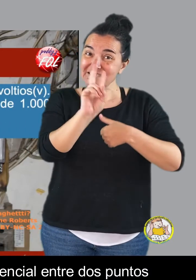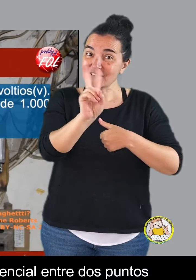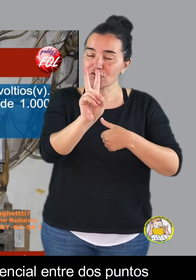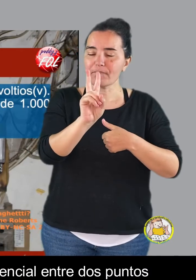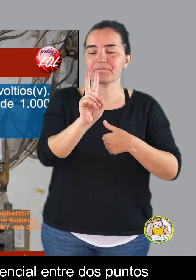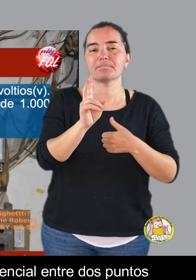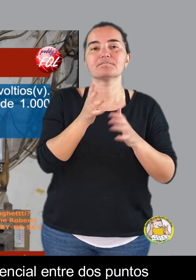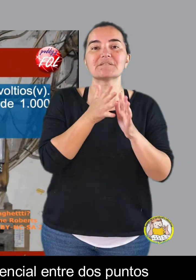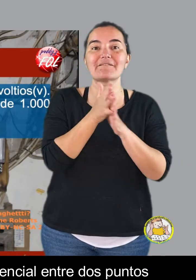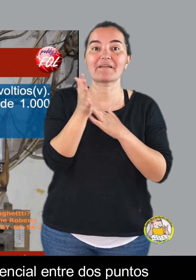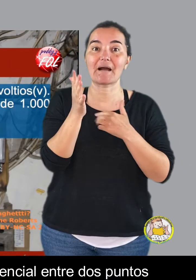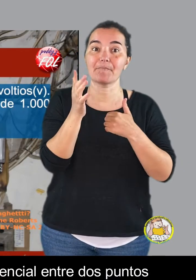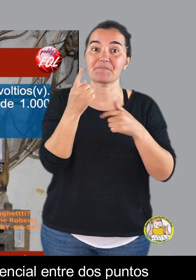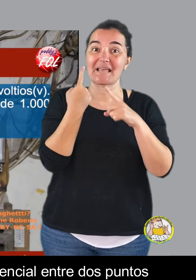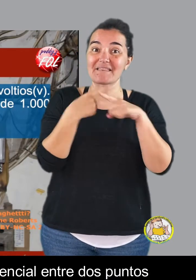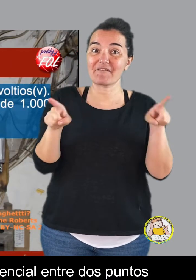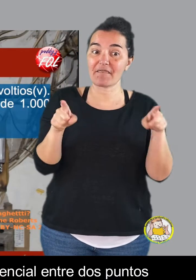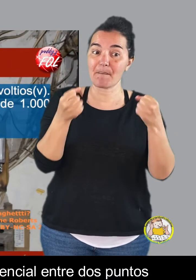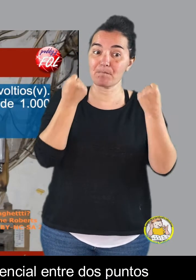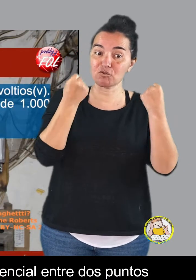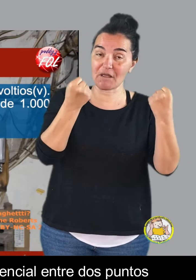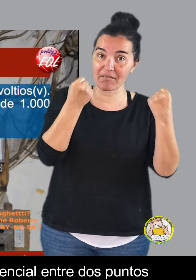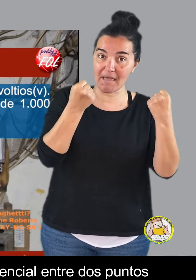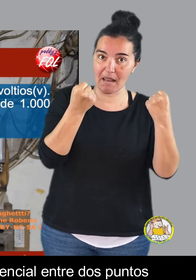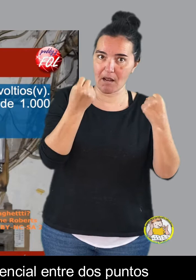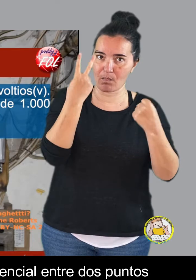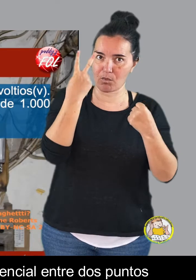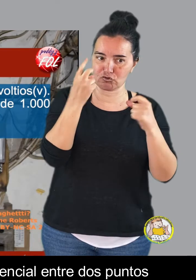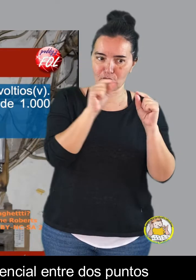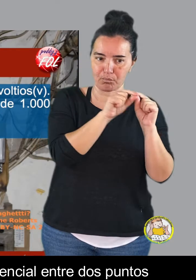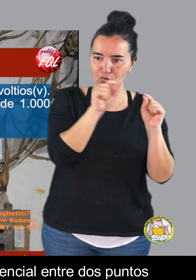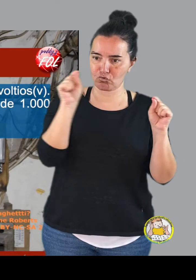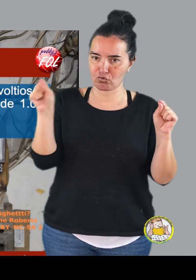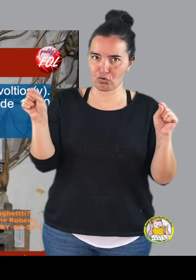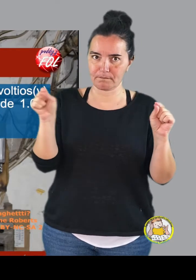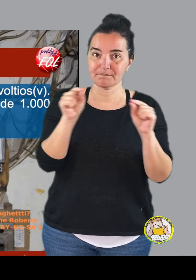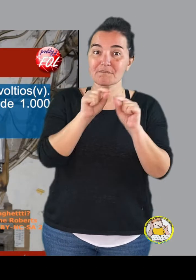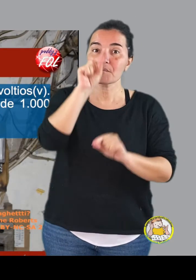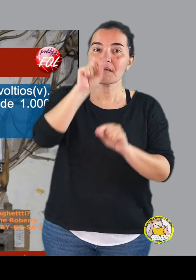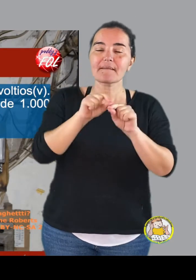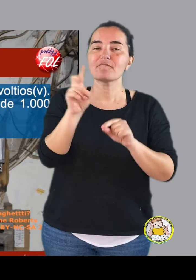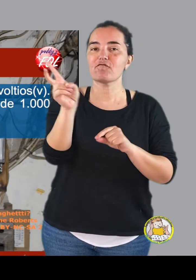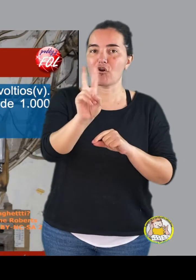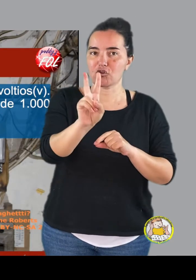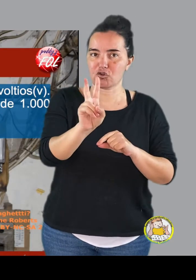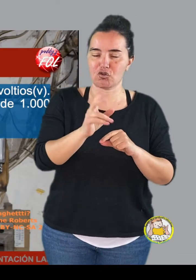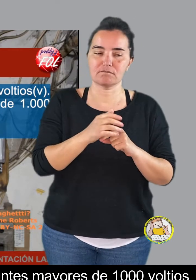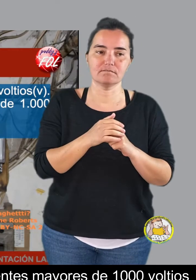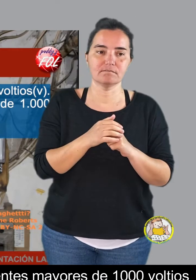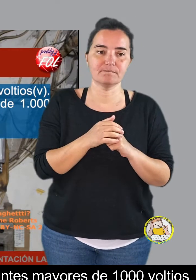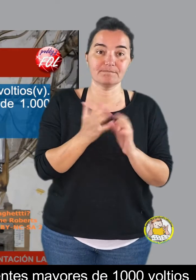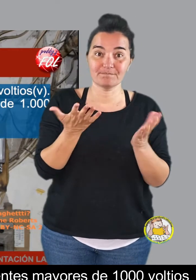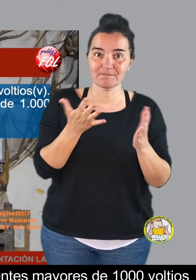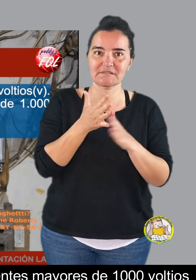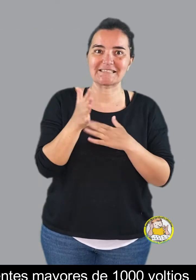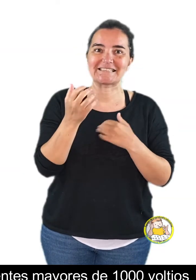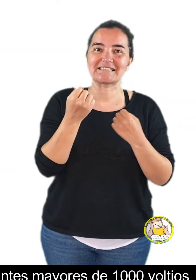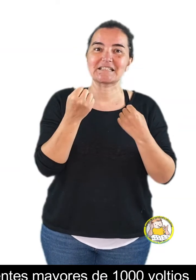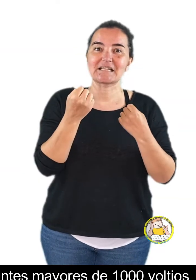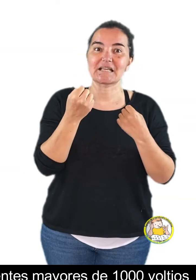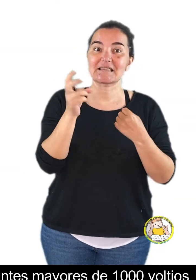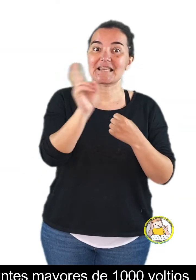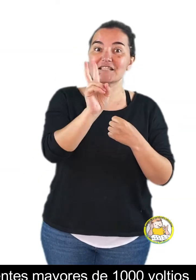La tensión o voltaje es la diferencia de potencial entre dos puntos. Se mide en voltios. Se